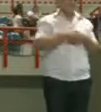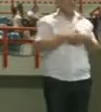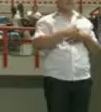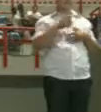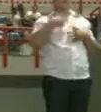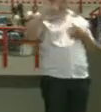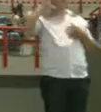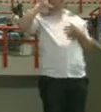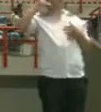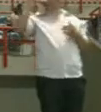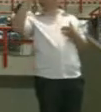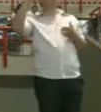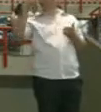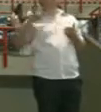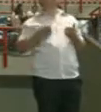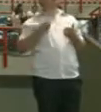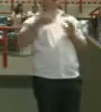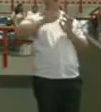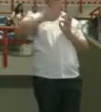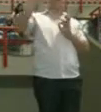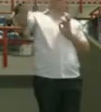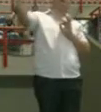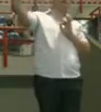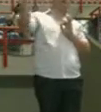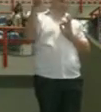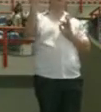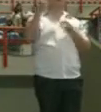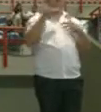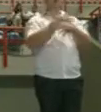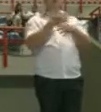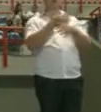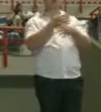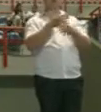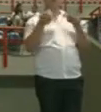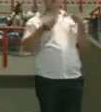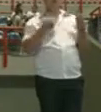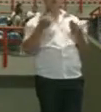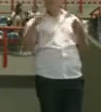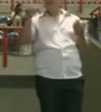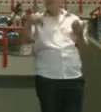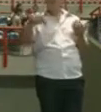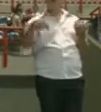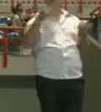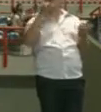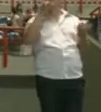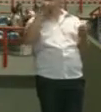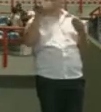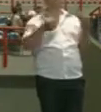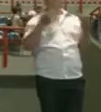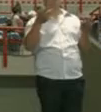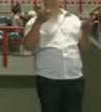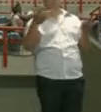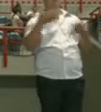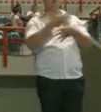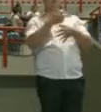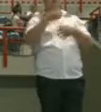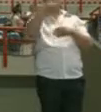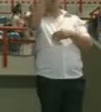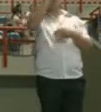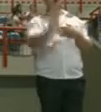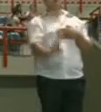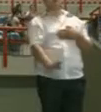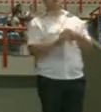Tenta imaginar o que era viver longe do poder. Gente, olha a nossa cidade, olha as cidades do Brasil como um